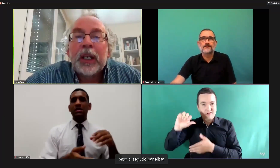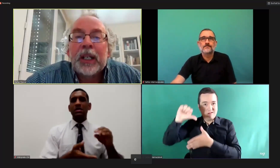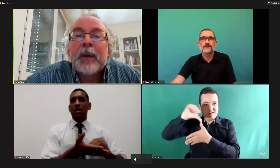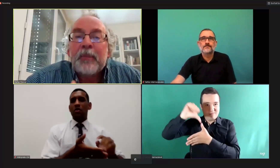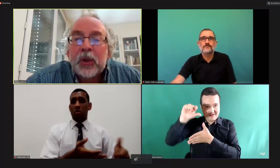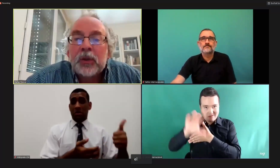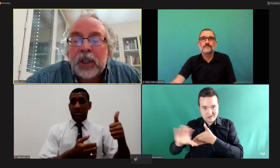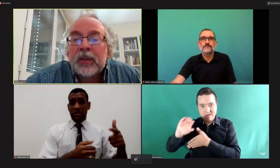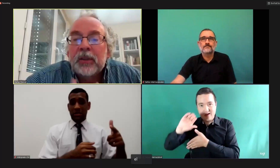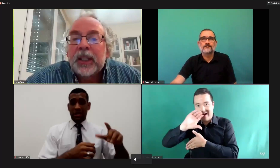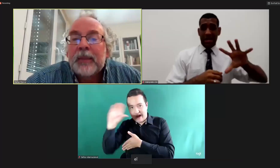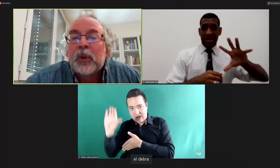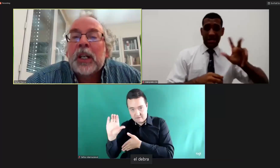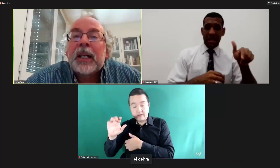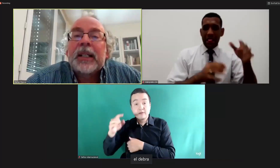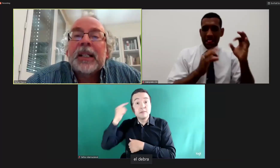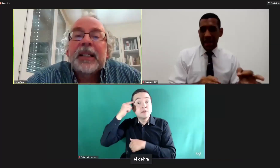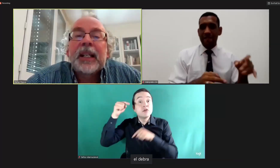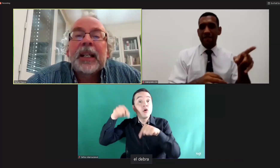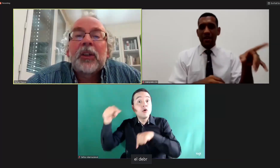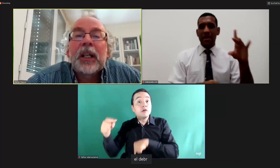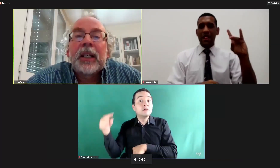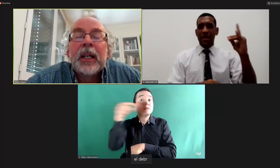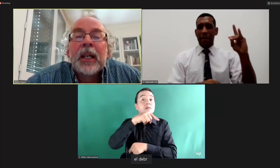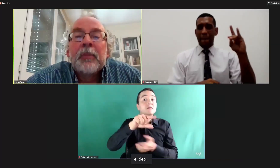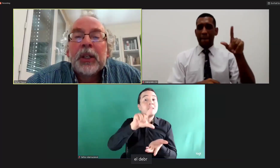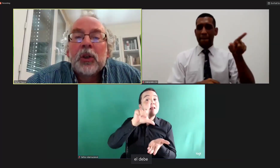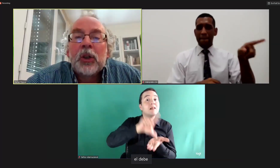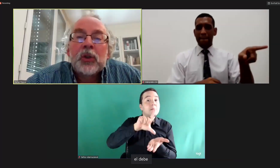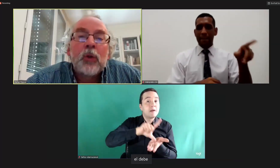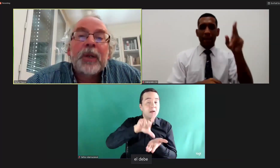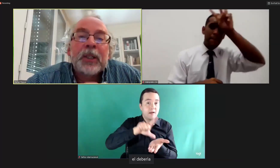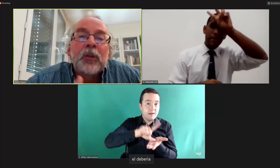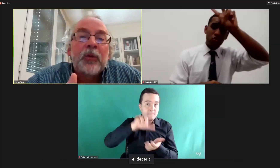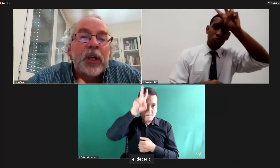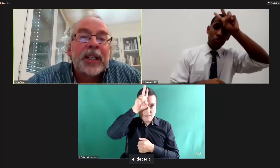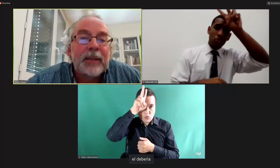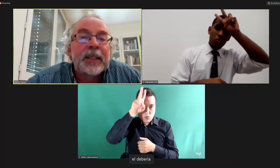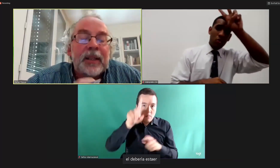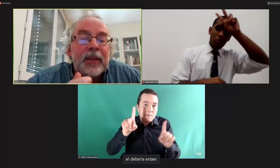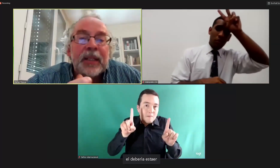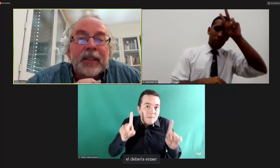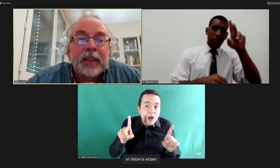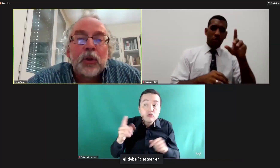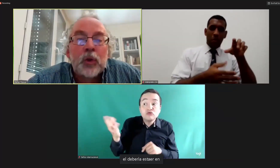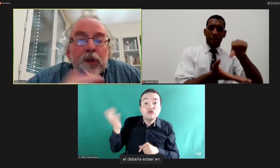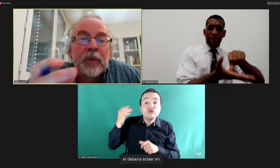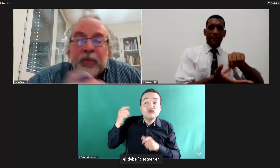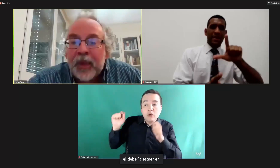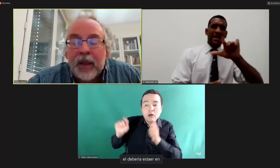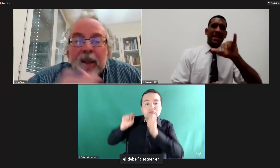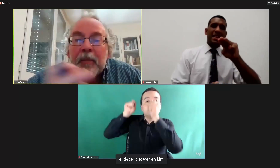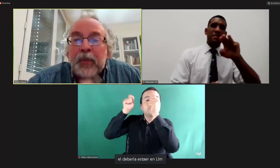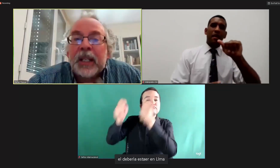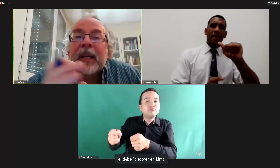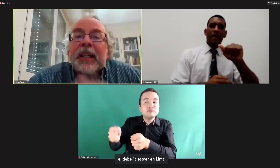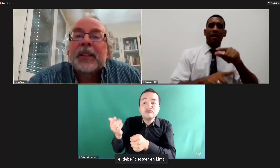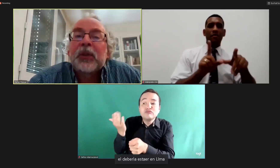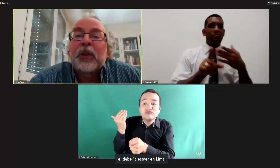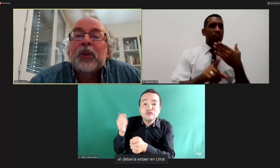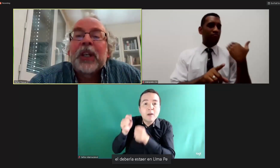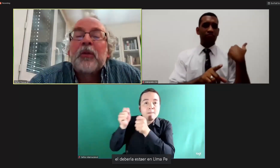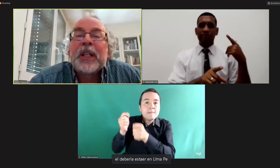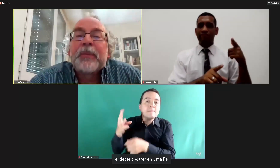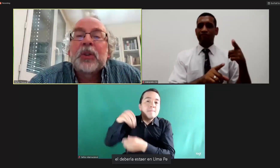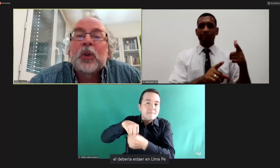este momento en Lima, Perú, que es donde tenemos la sede regional, pero su nombramiento fue relativamente reciente y ocurrió en